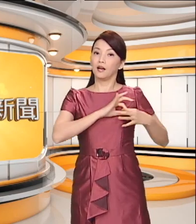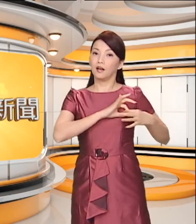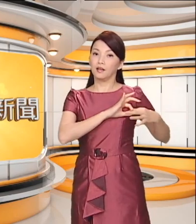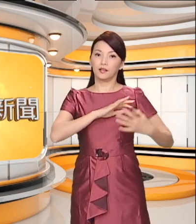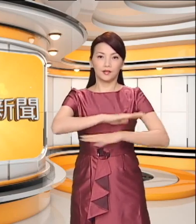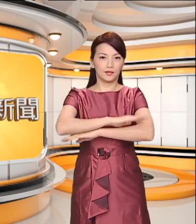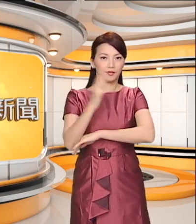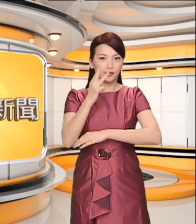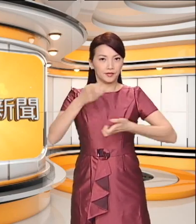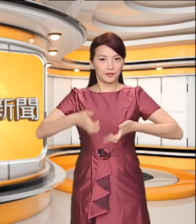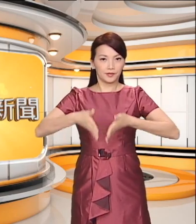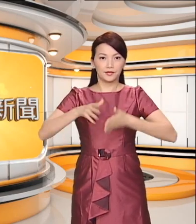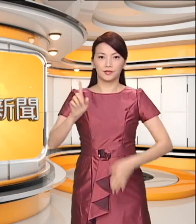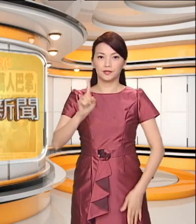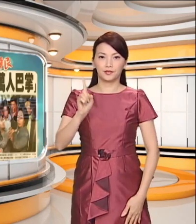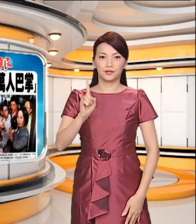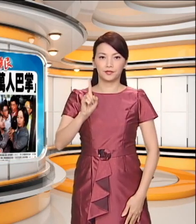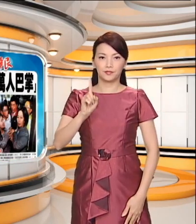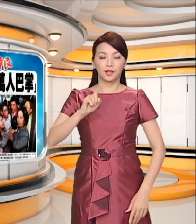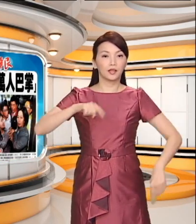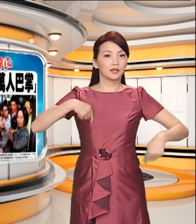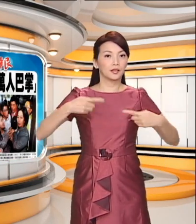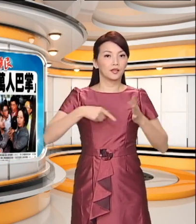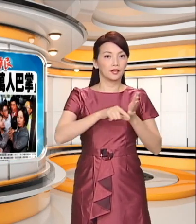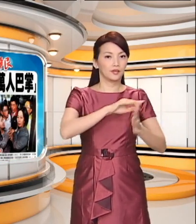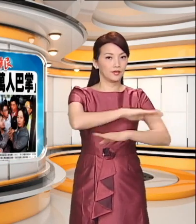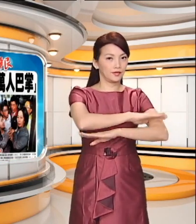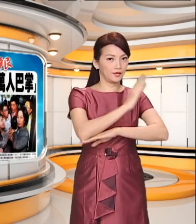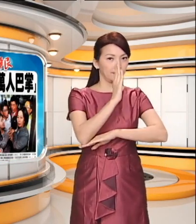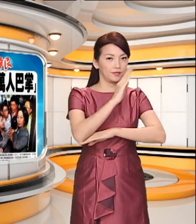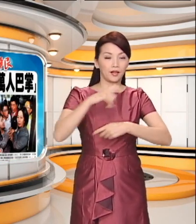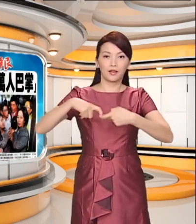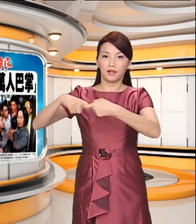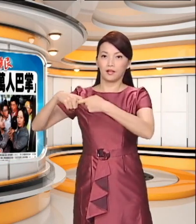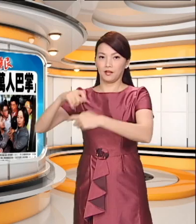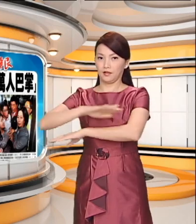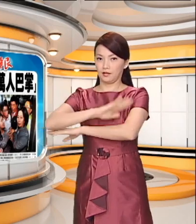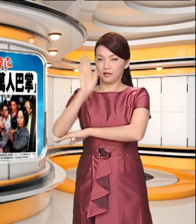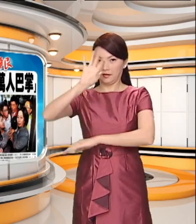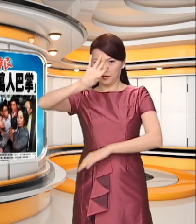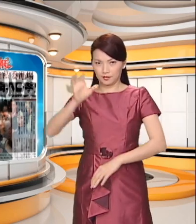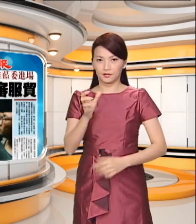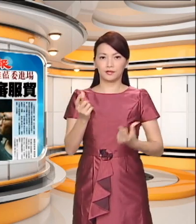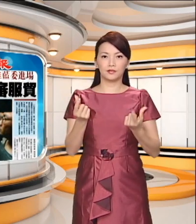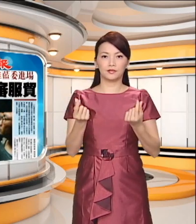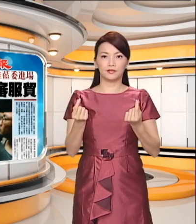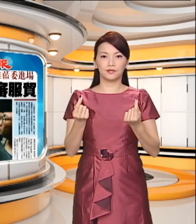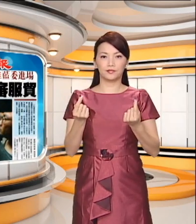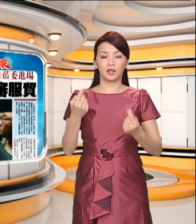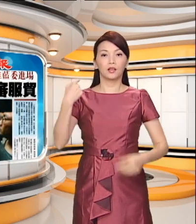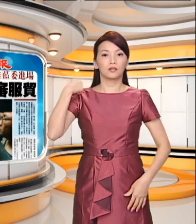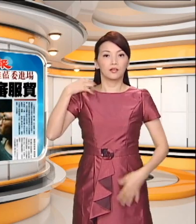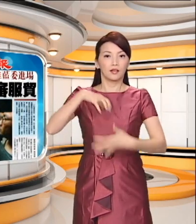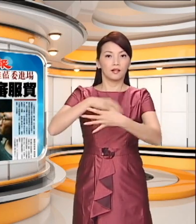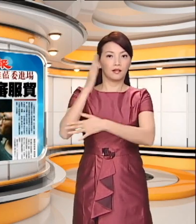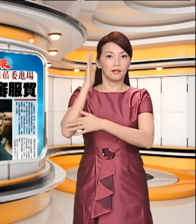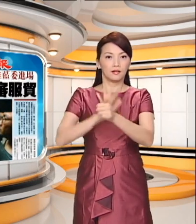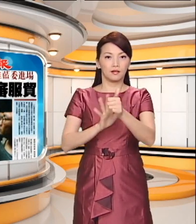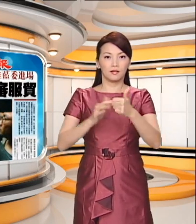来关心各大报的头条焦点。自由时报和联合报的头条也都是刚刚报道过，昨天内